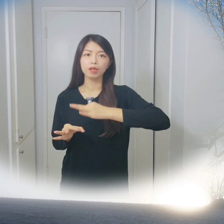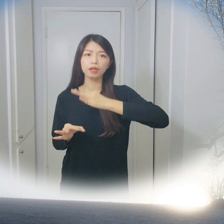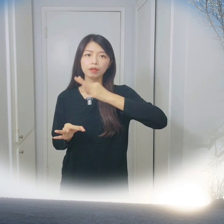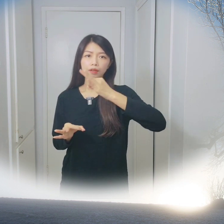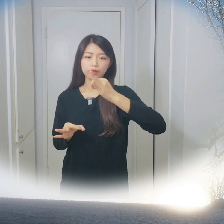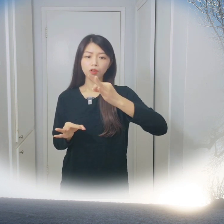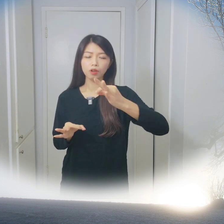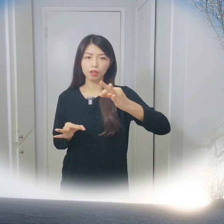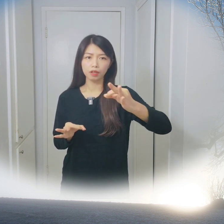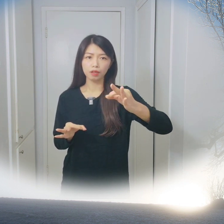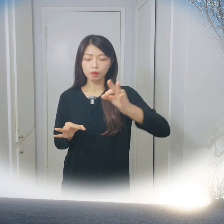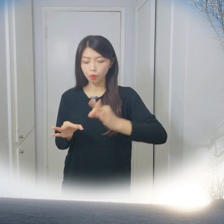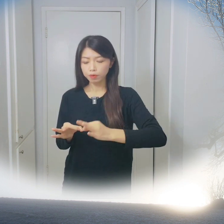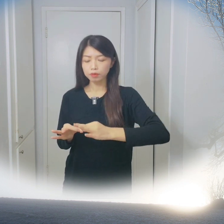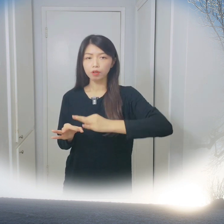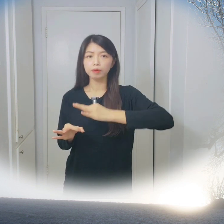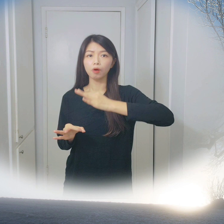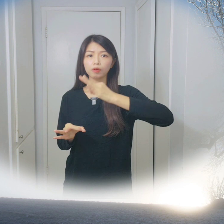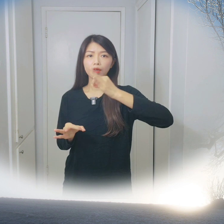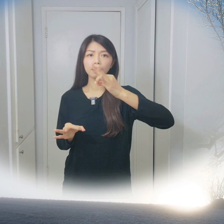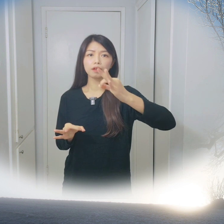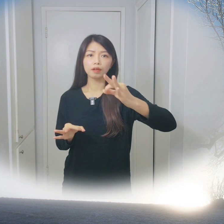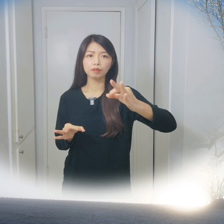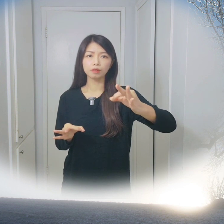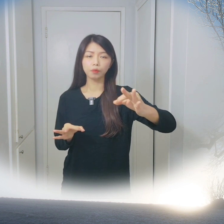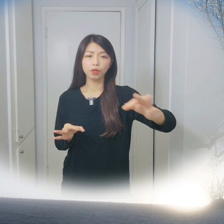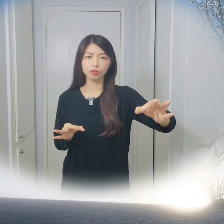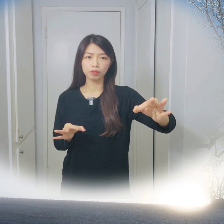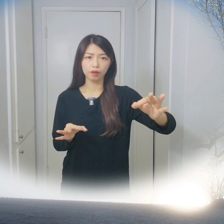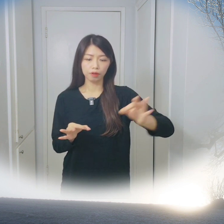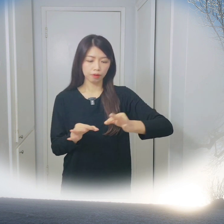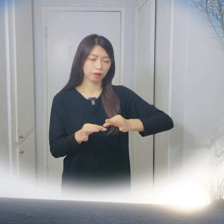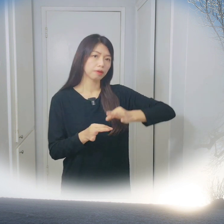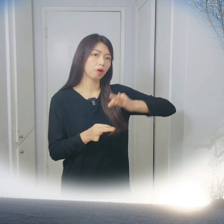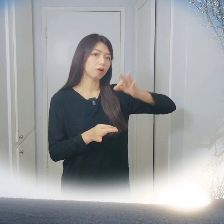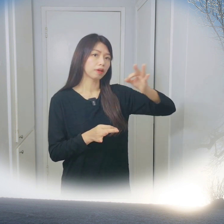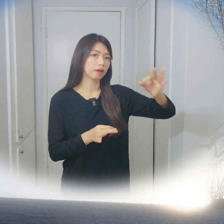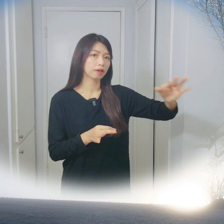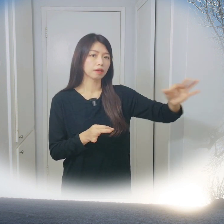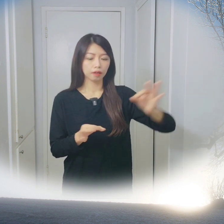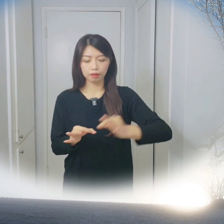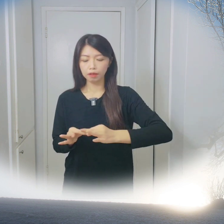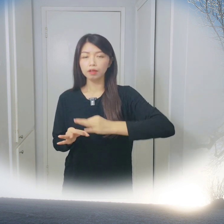손만 멀리 천천히 포물선처럼 이렇게 보내주시는 거예요.